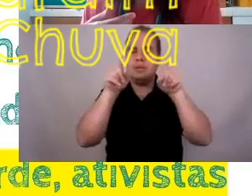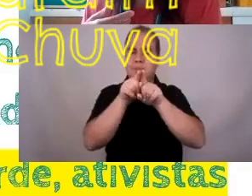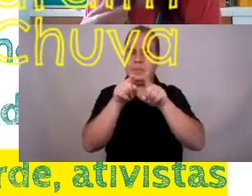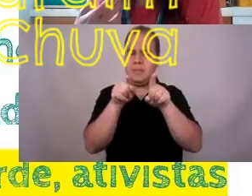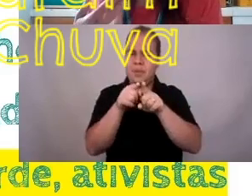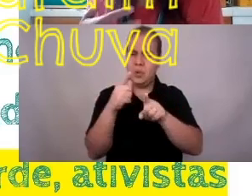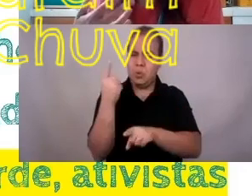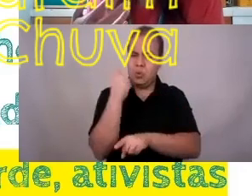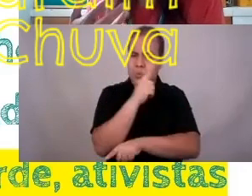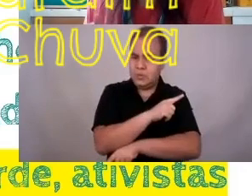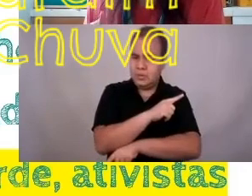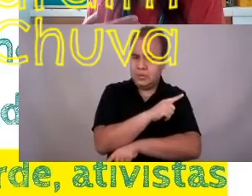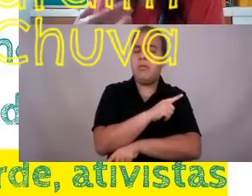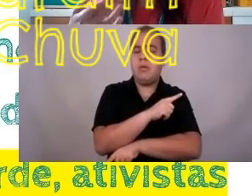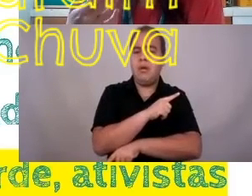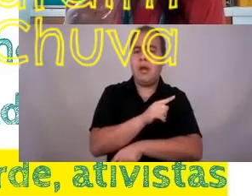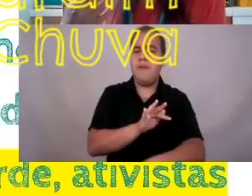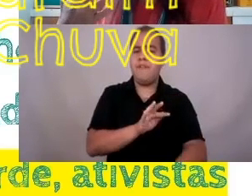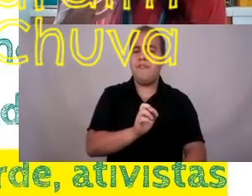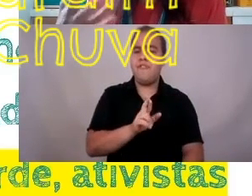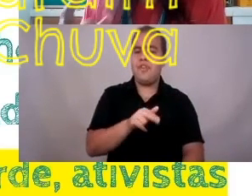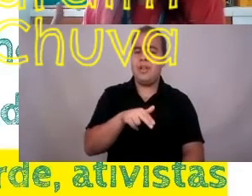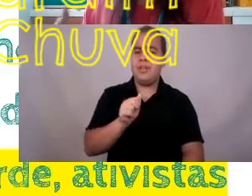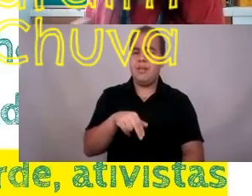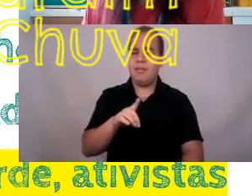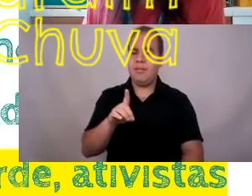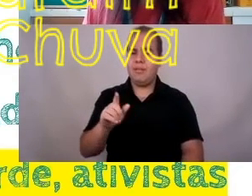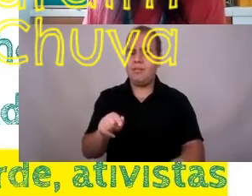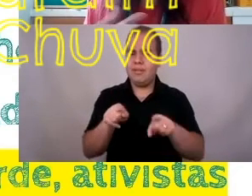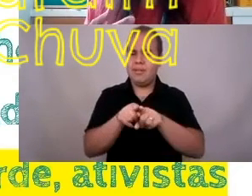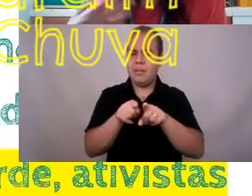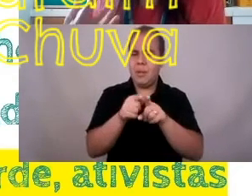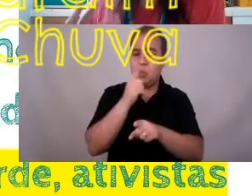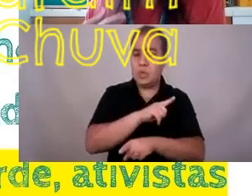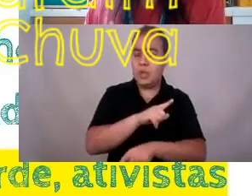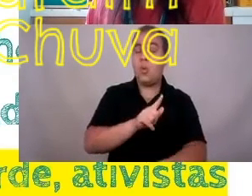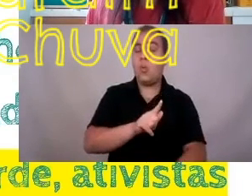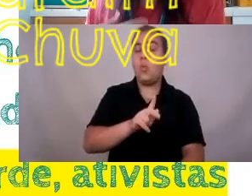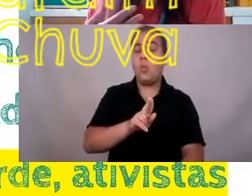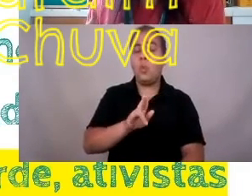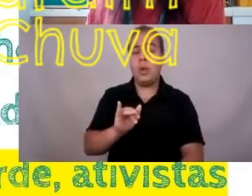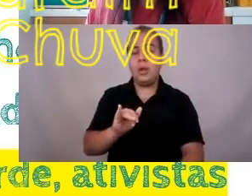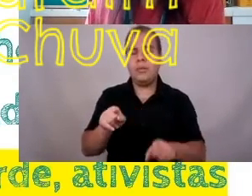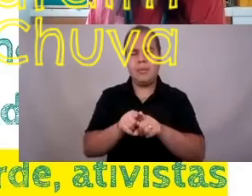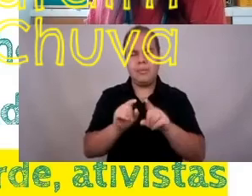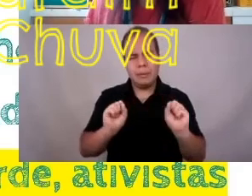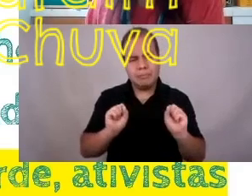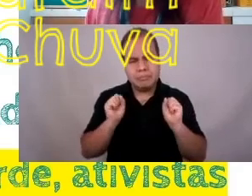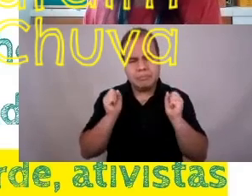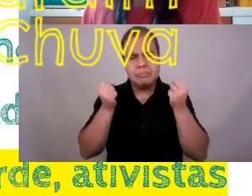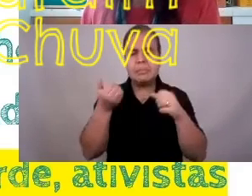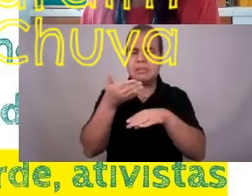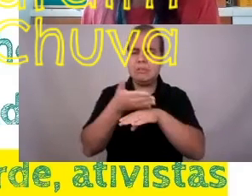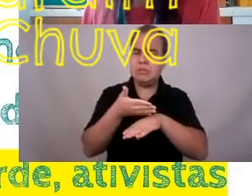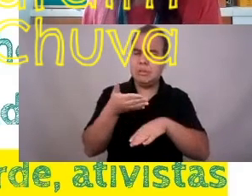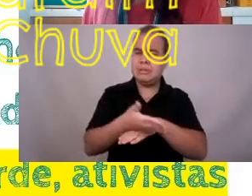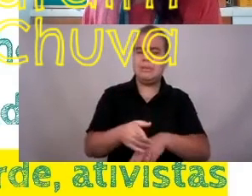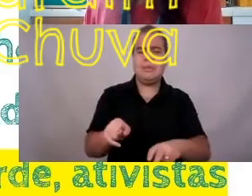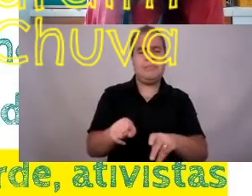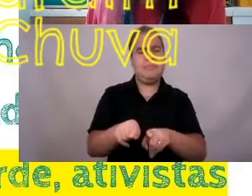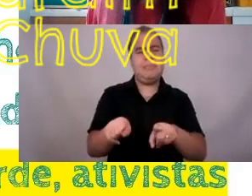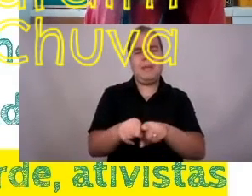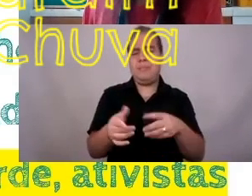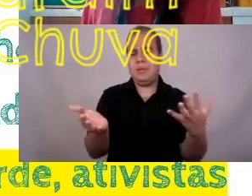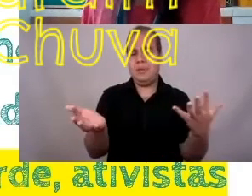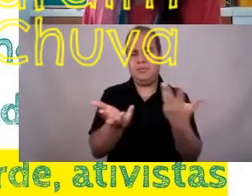que trabalhou na parte do projeto de geometria, ao Gui, esse empenho e a dedicação tem sido incrível.